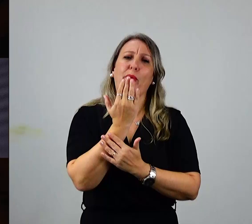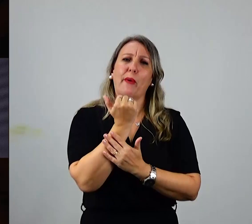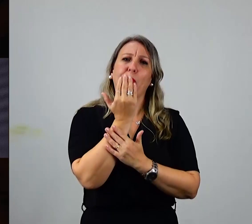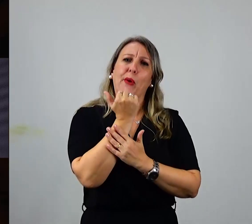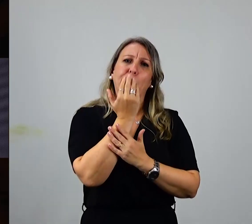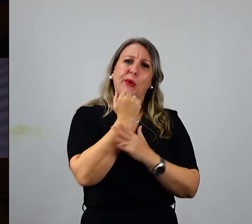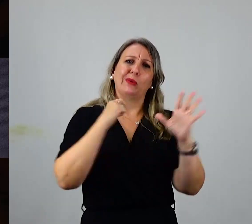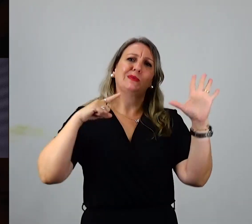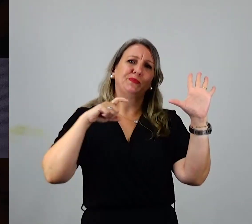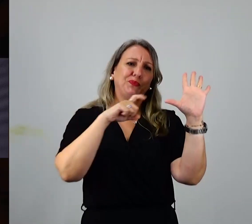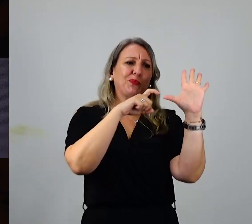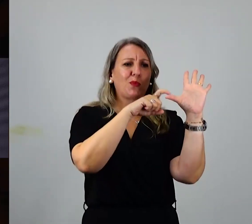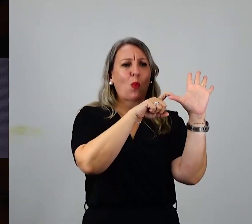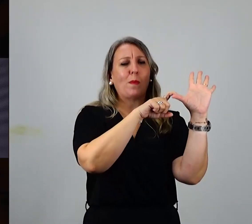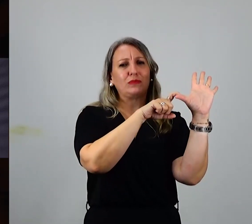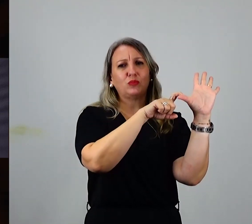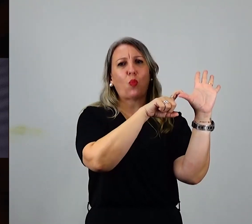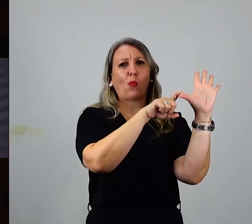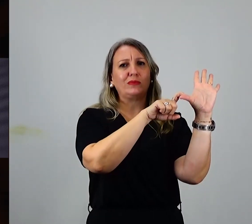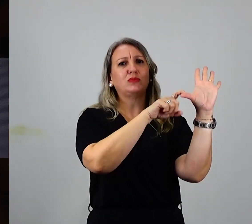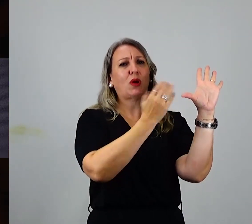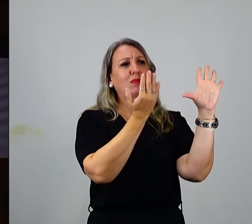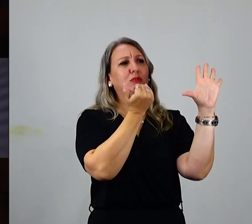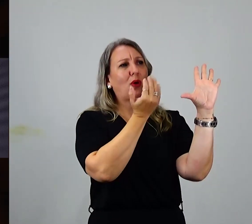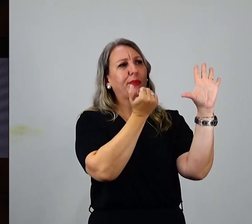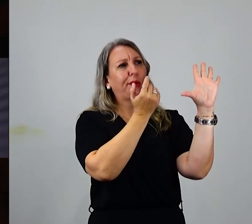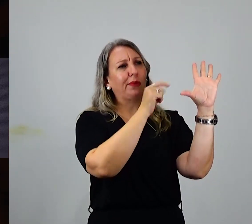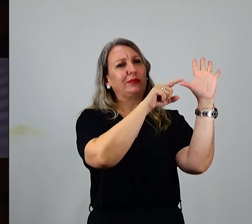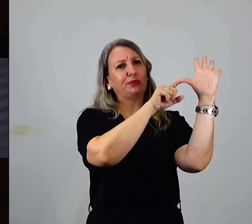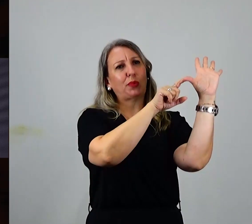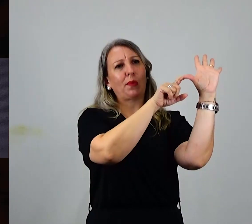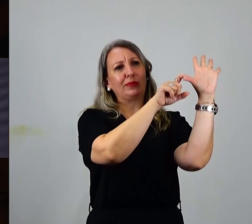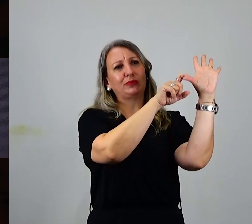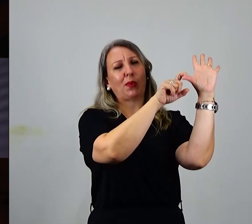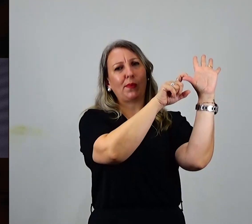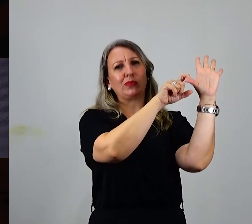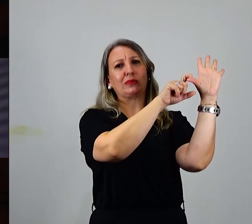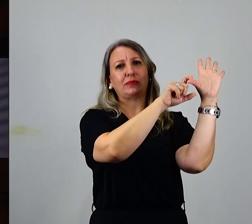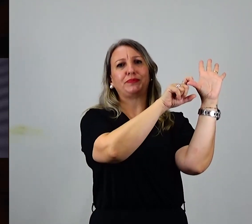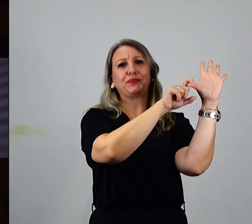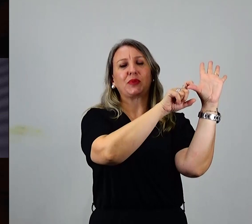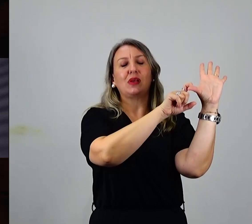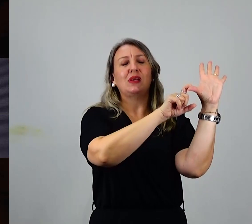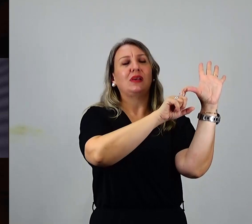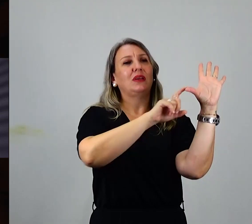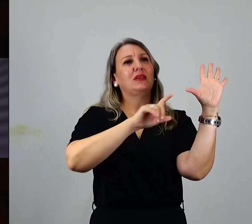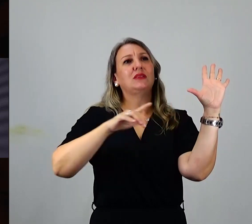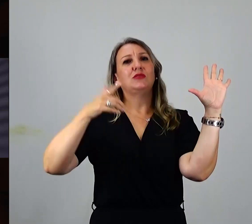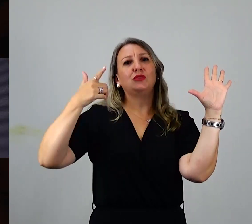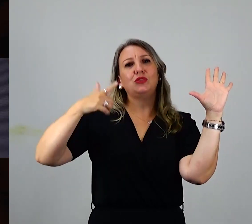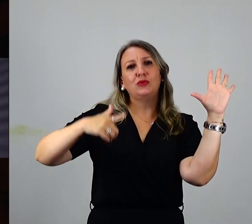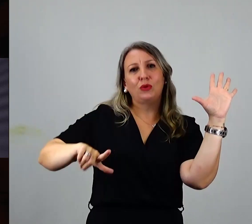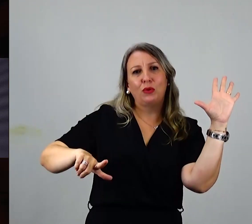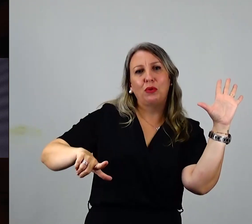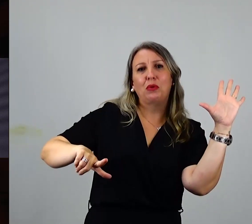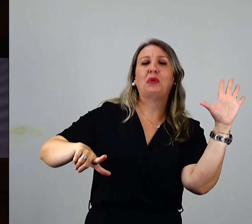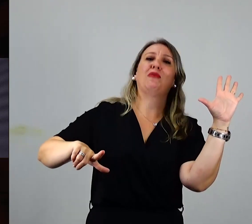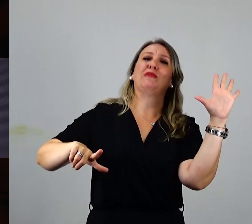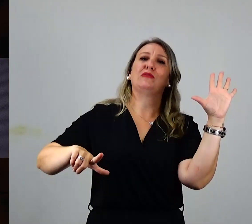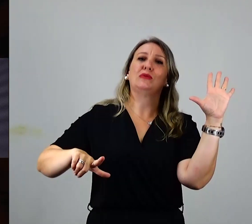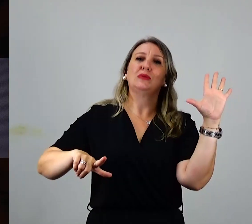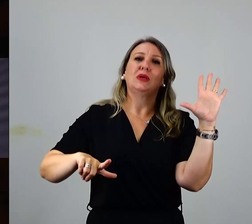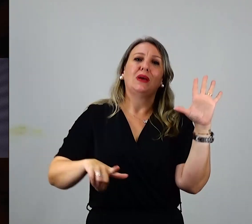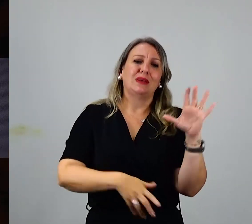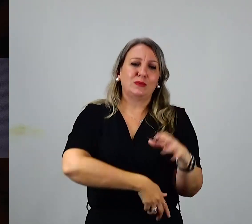despe daquela pele, ela tira aquela pele, e dentro já há uma nova pele, conforme ela vai crescendo. Isso acontece